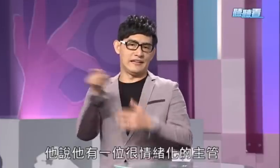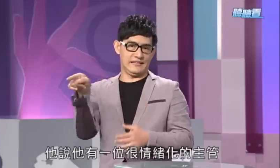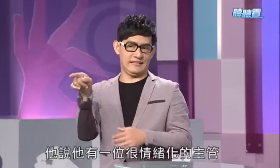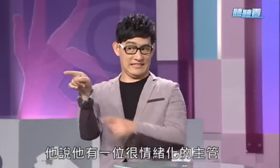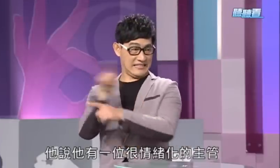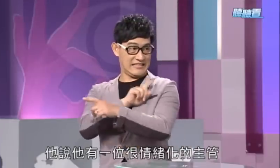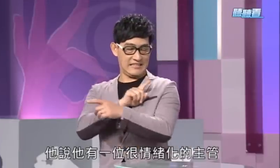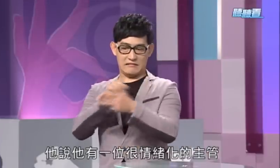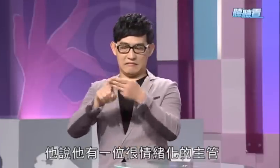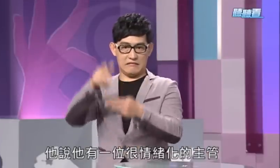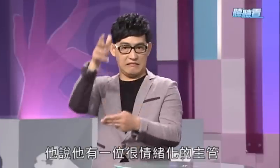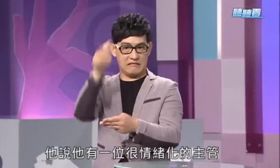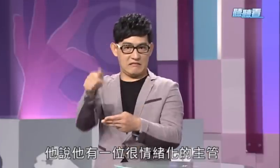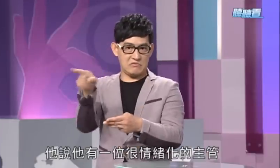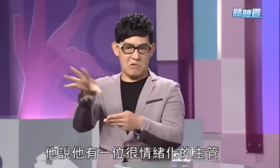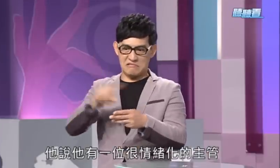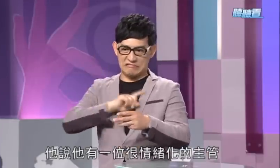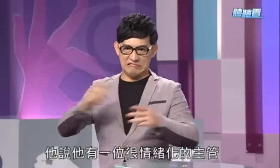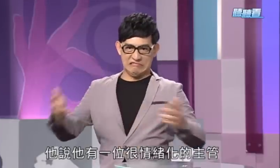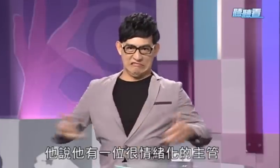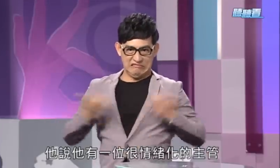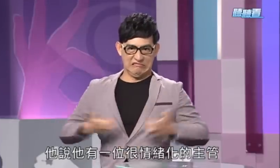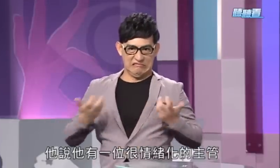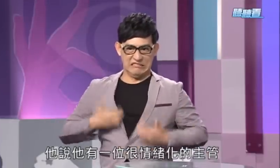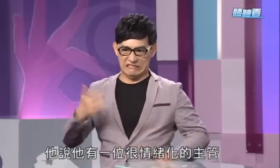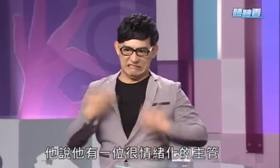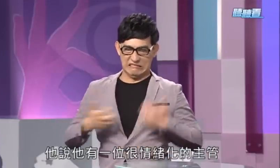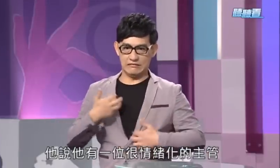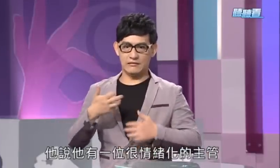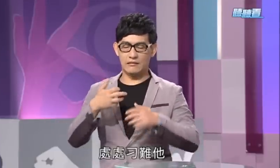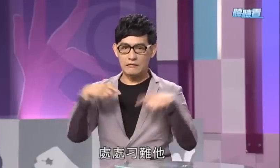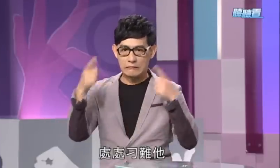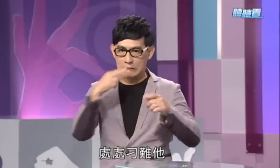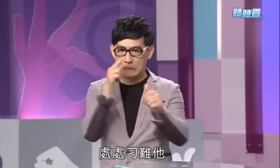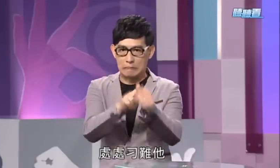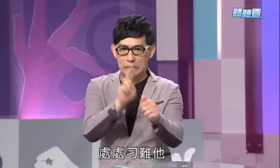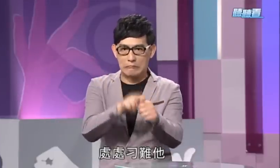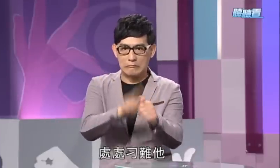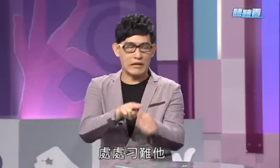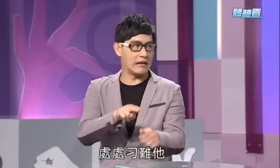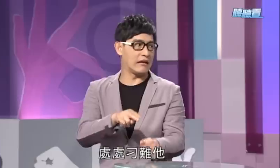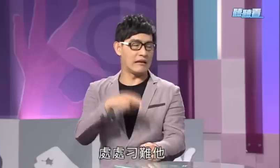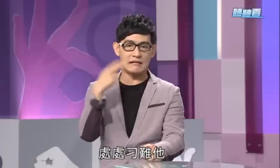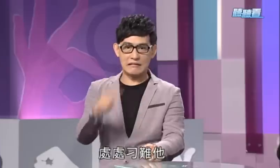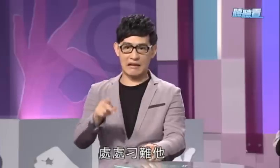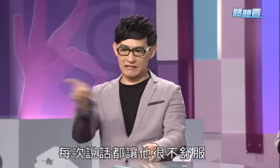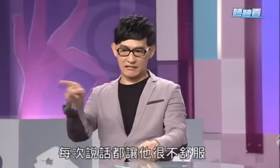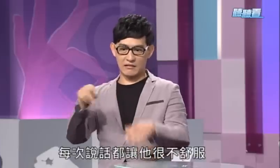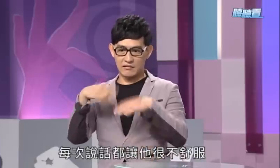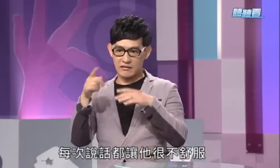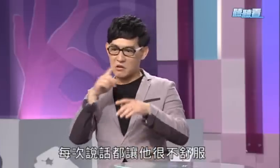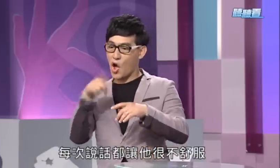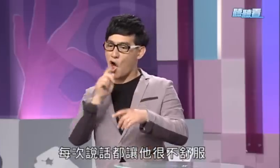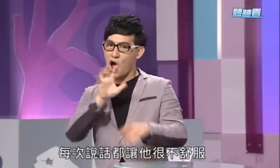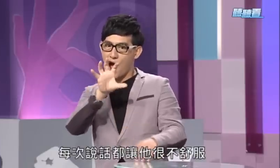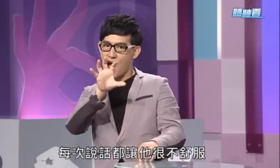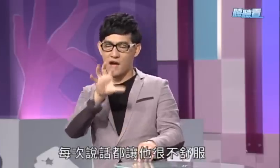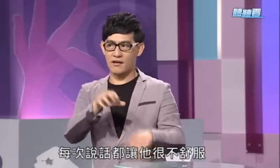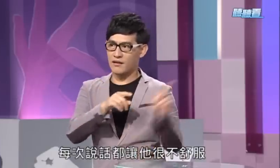他说啊，他有一位很情绪化的主管，处处刁难他，每次说话呢都让他很不